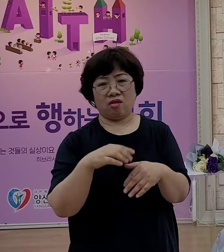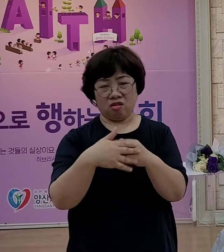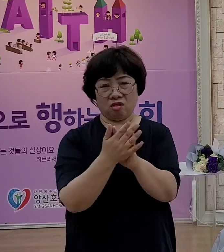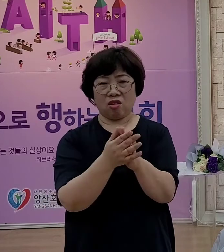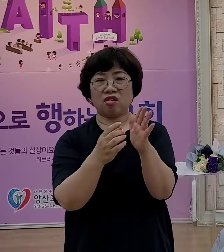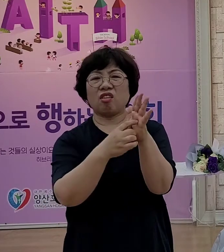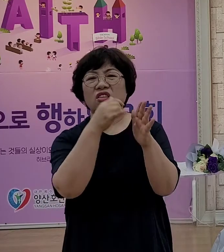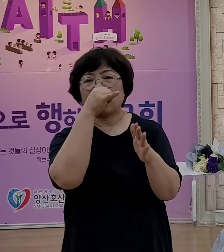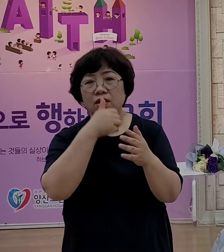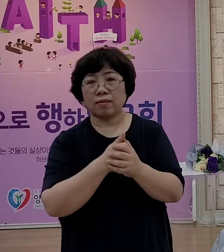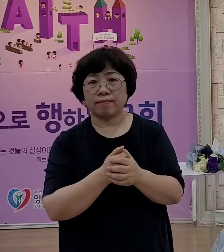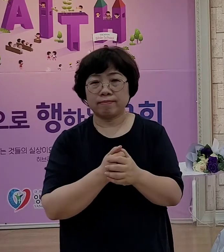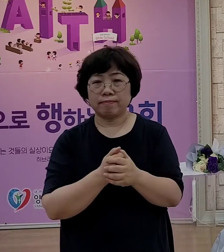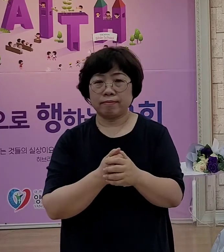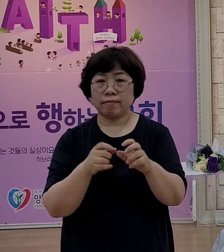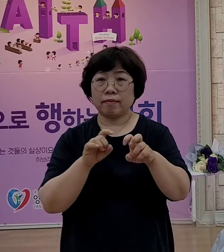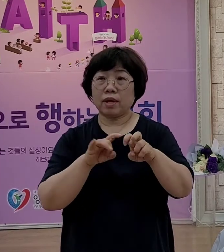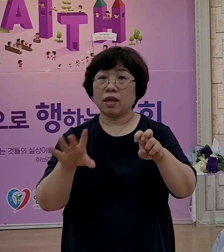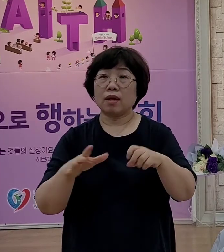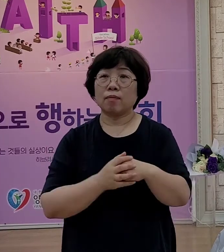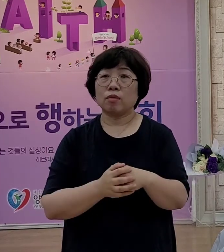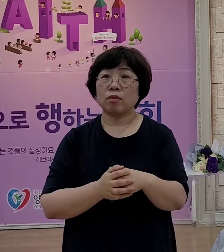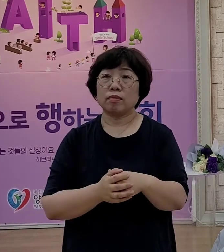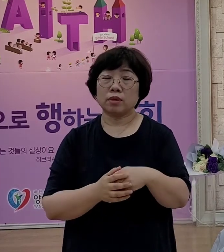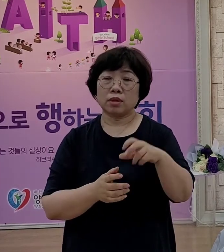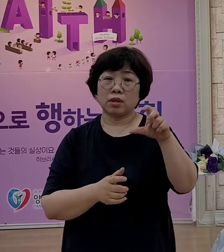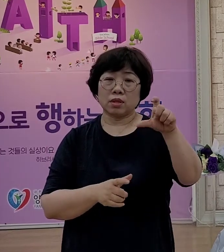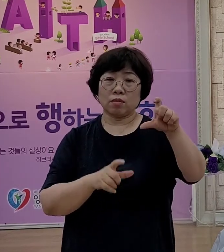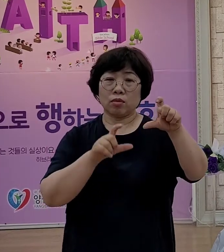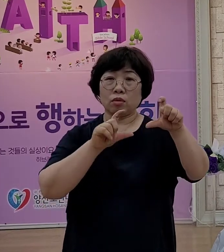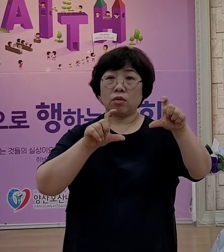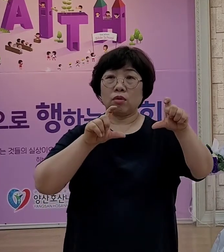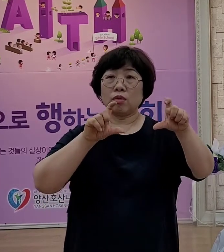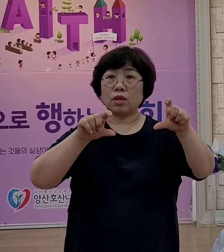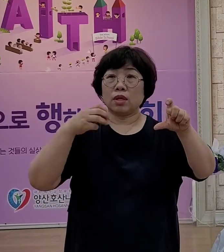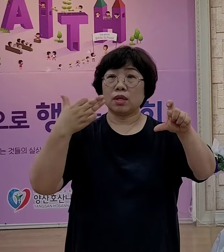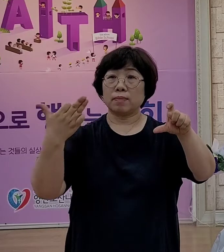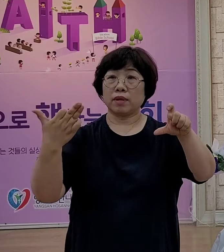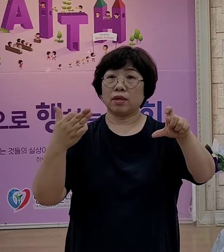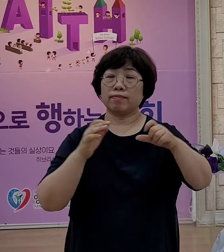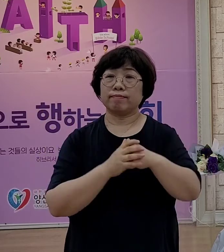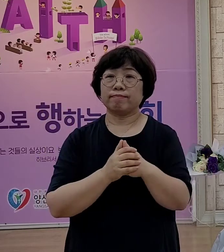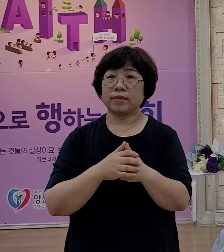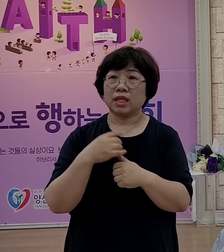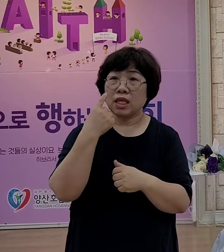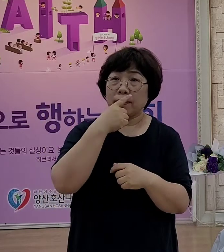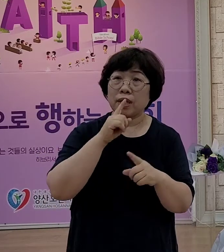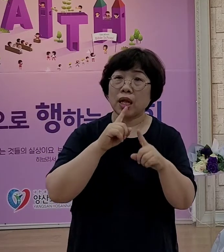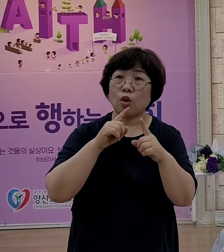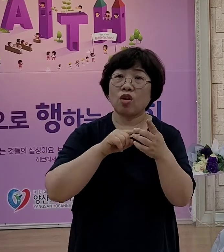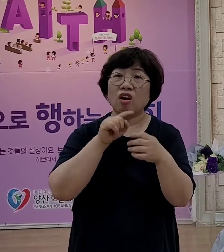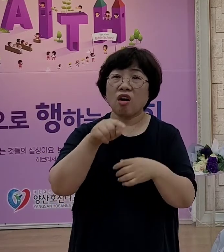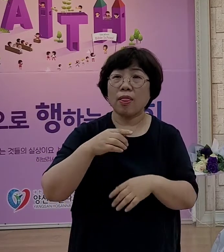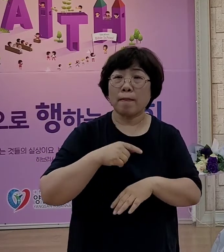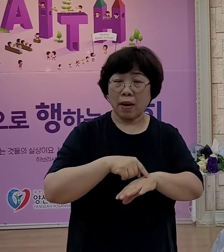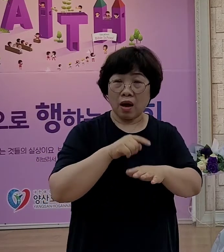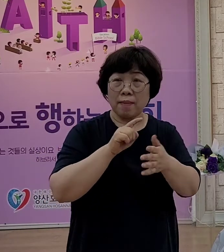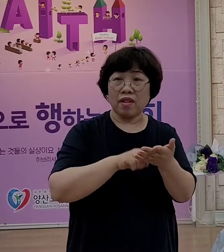성경은 말씀합니다. 여러분, 마태복음 15장 18절, 여러분, 입에서 나오는